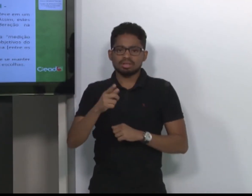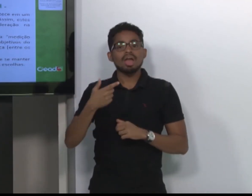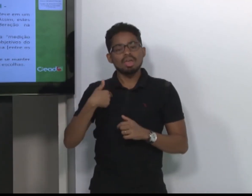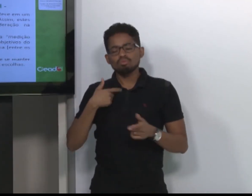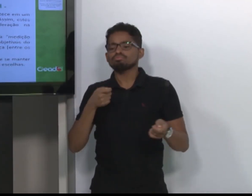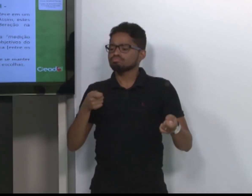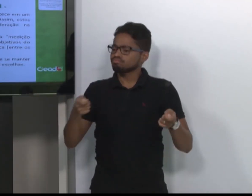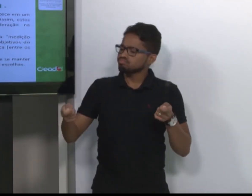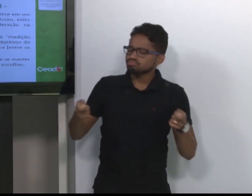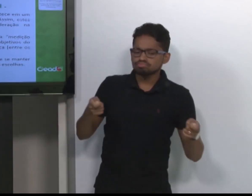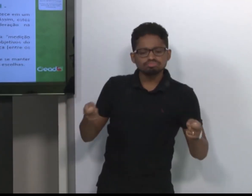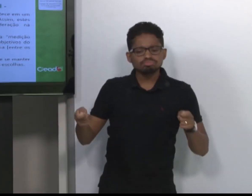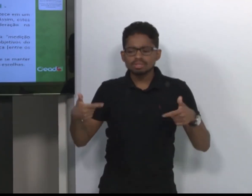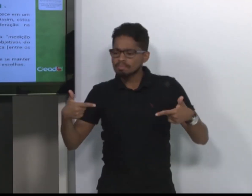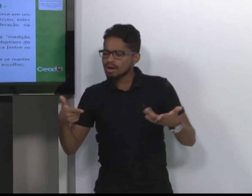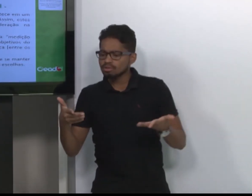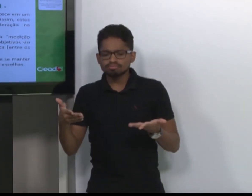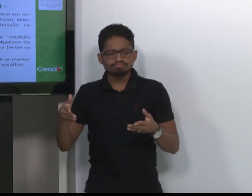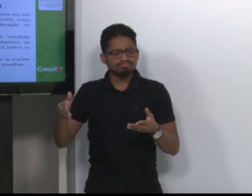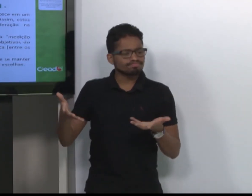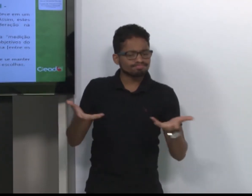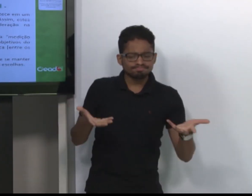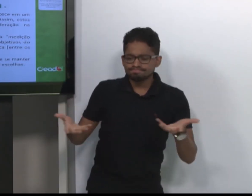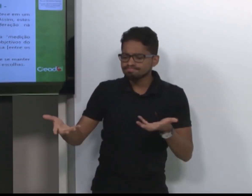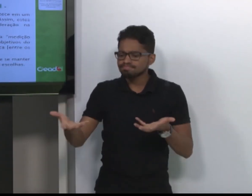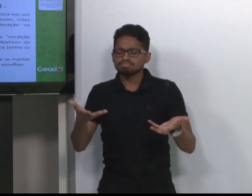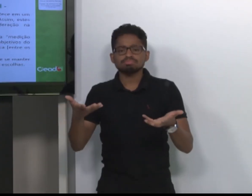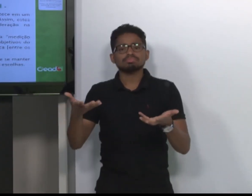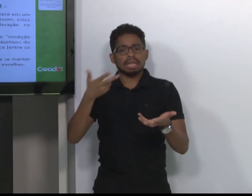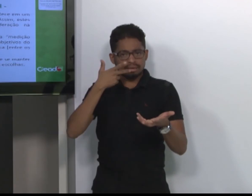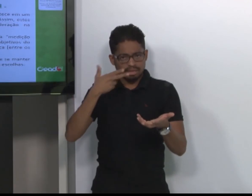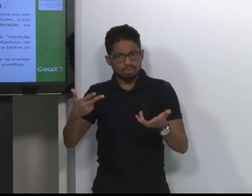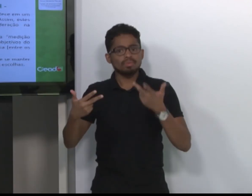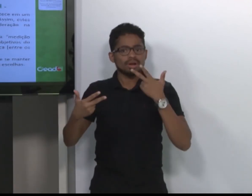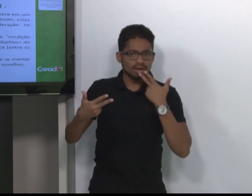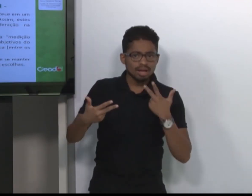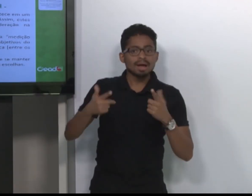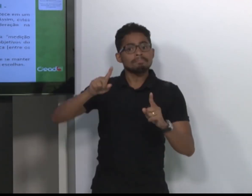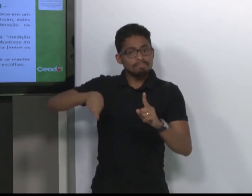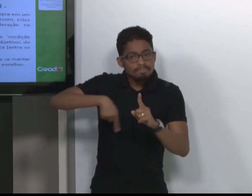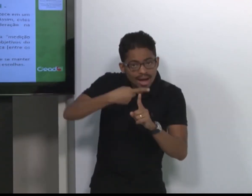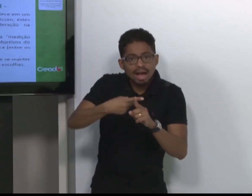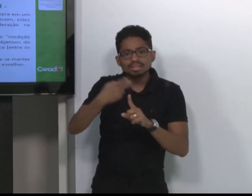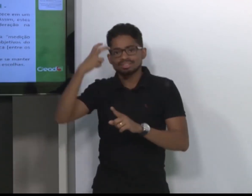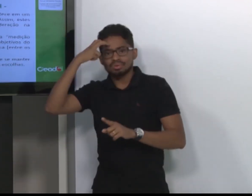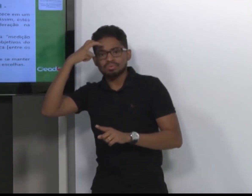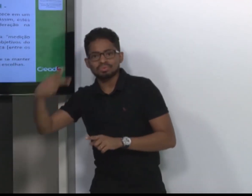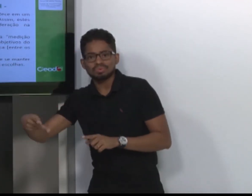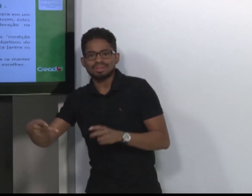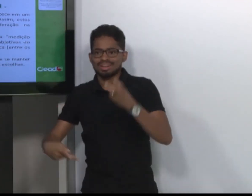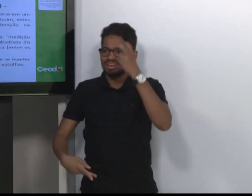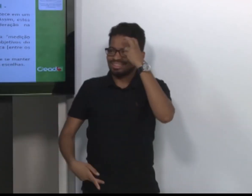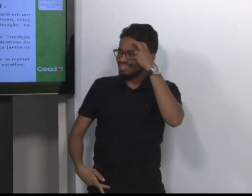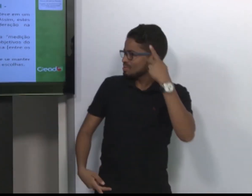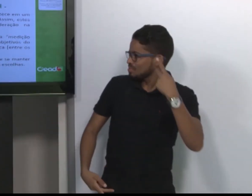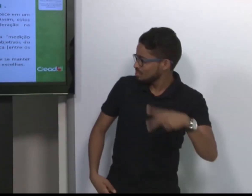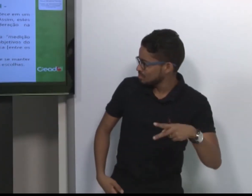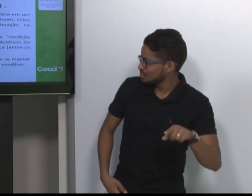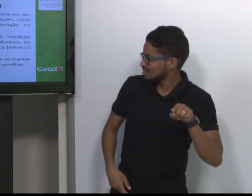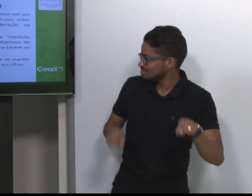como tradutor-intérprete, devo trabalhar com essas duas culturas envolvidas. Devo levar